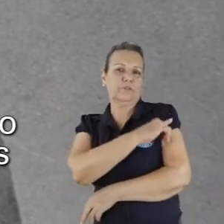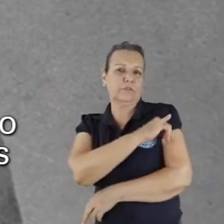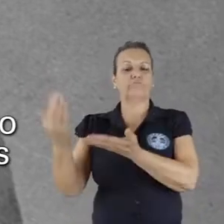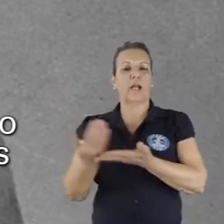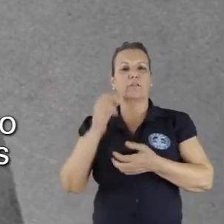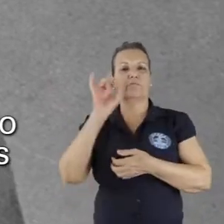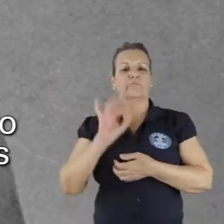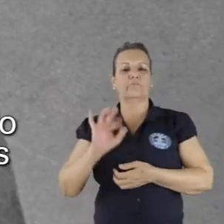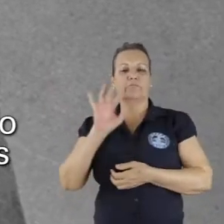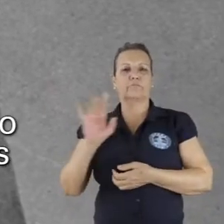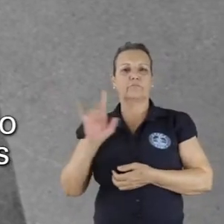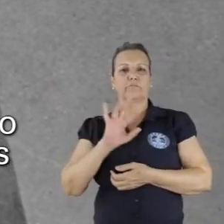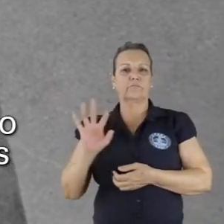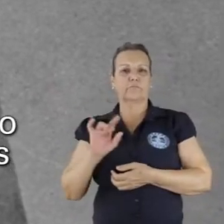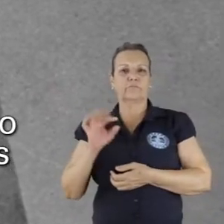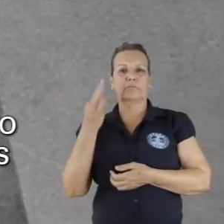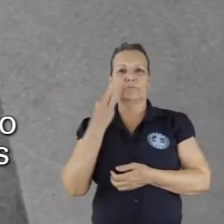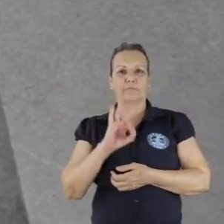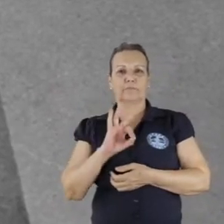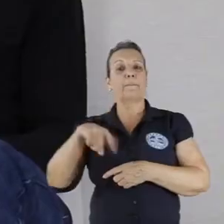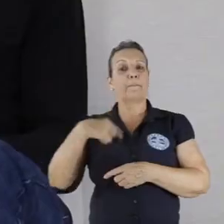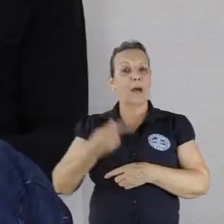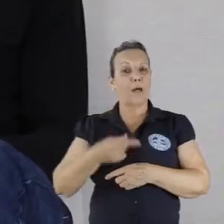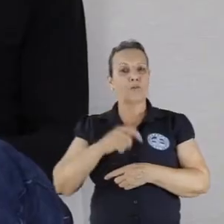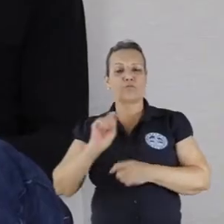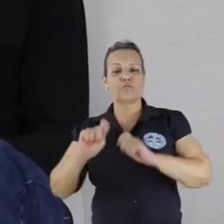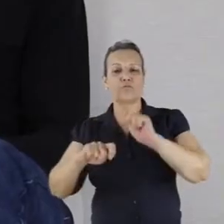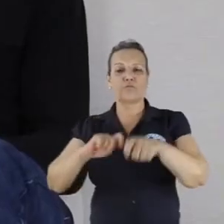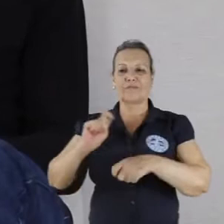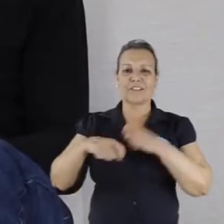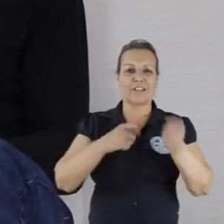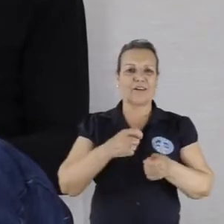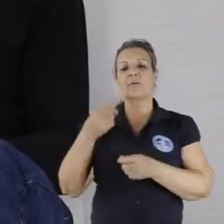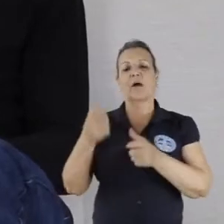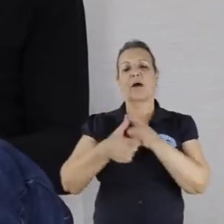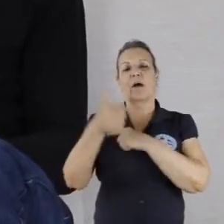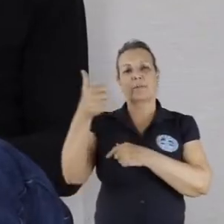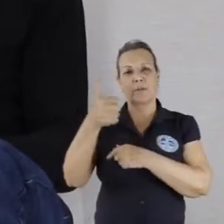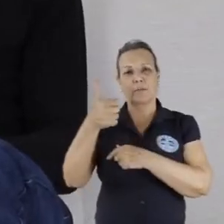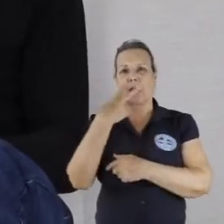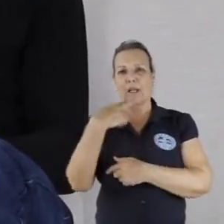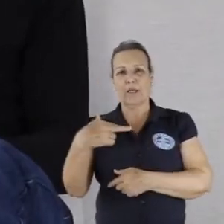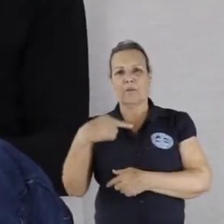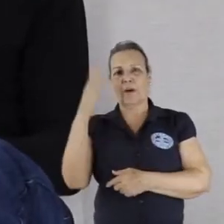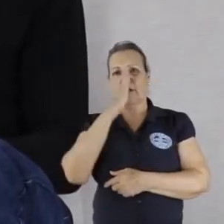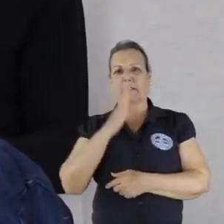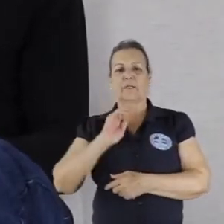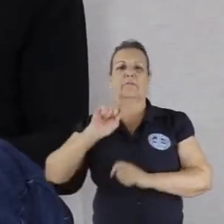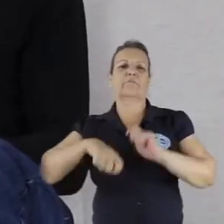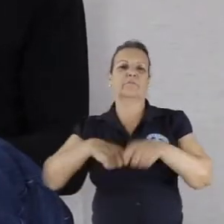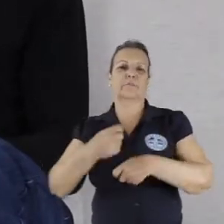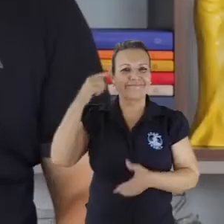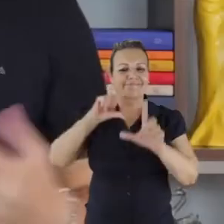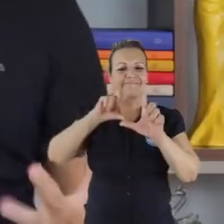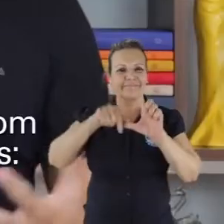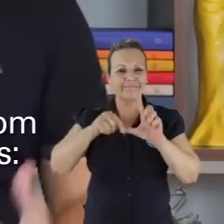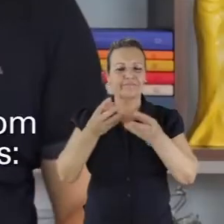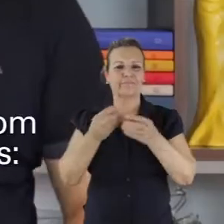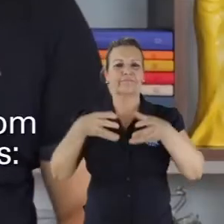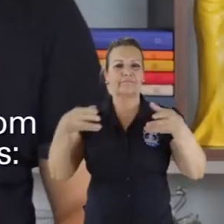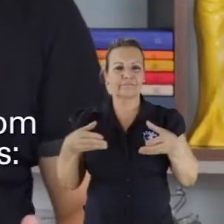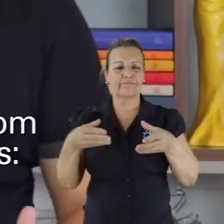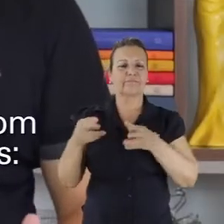Janeiro, trazendo o alfabeto manual francês e mais alguns sinais, que depois se tornou a primeira língua brasileira de sinais.